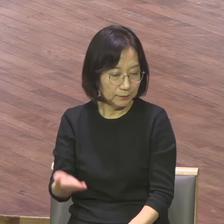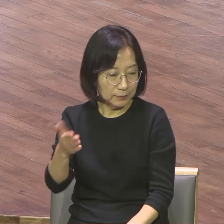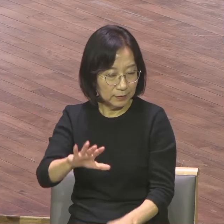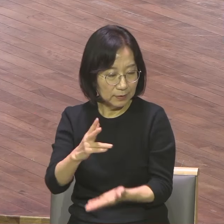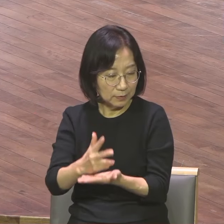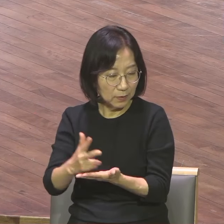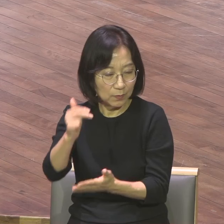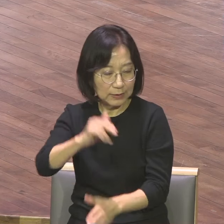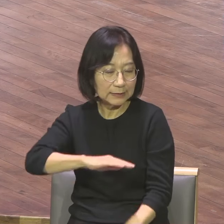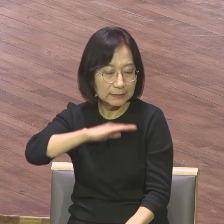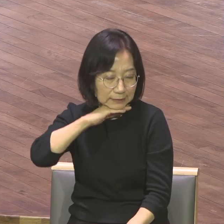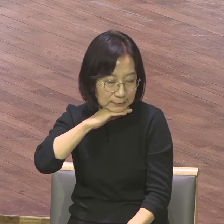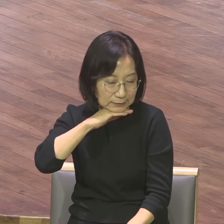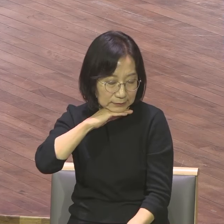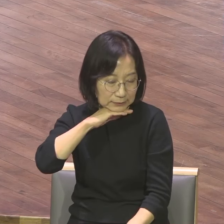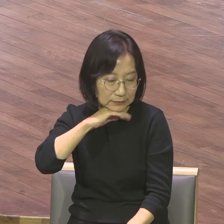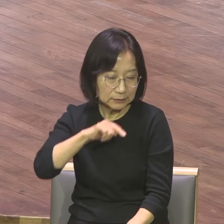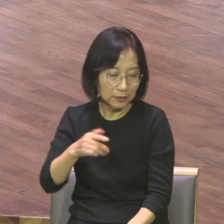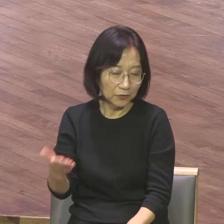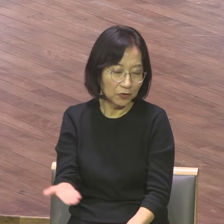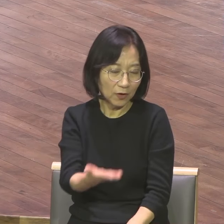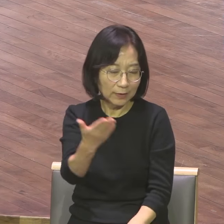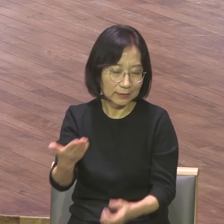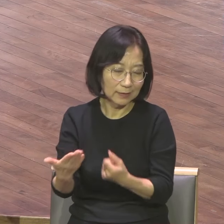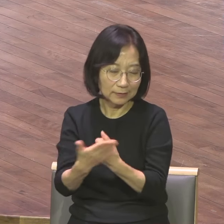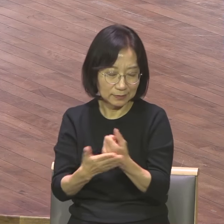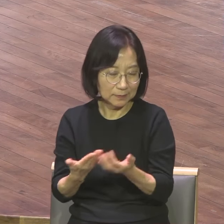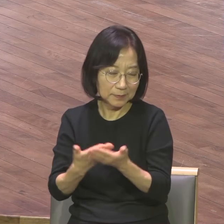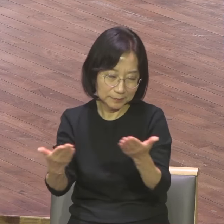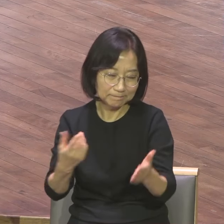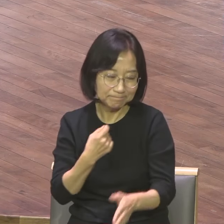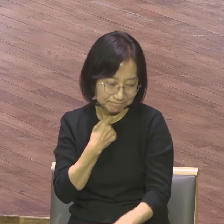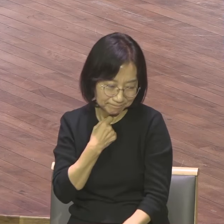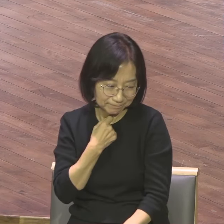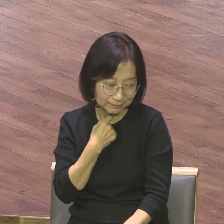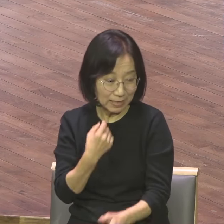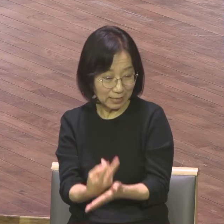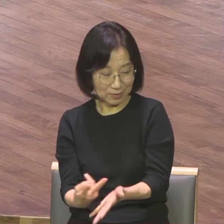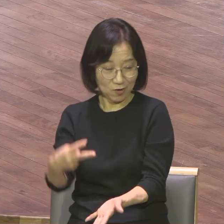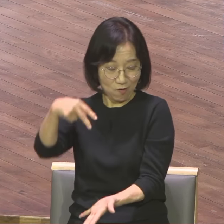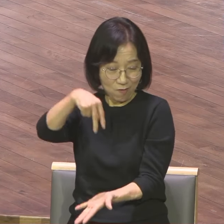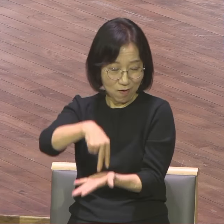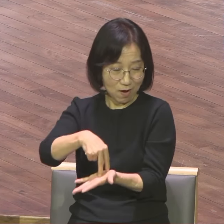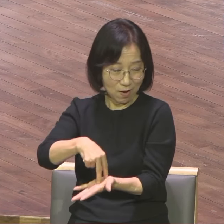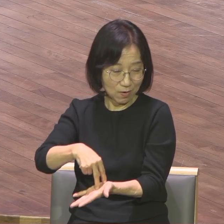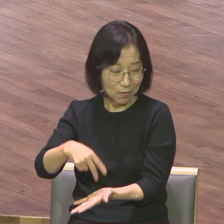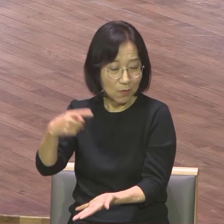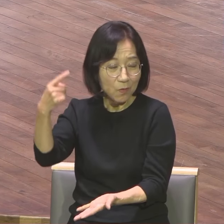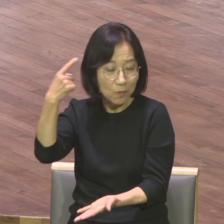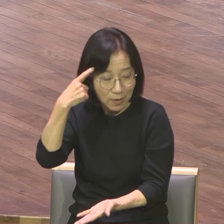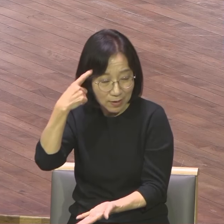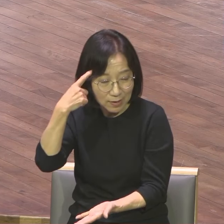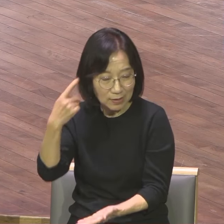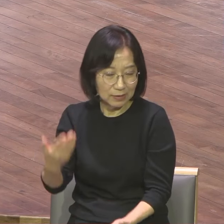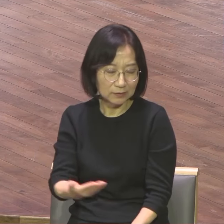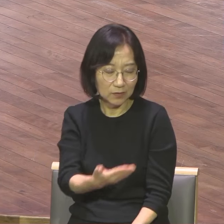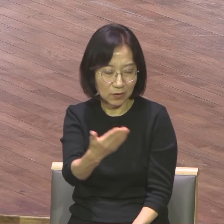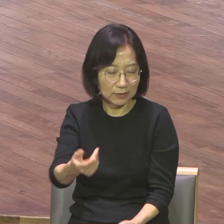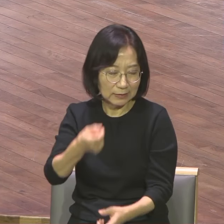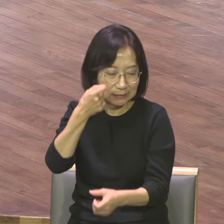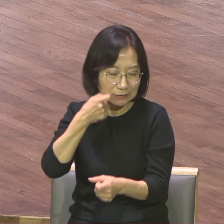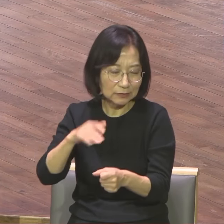교도하겠습니다. 그러나 여호와께서 기다리시나니 이는 너희에게 은혜를 베풀려